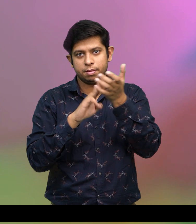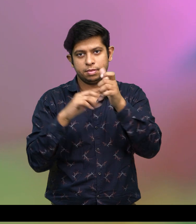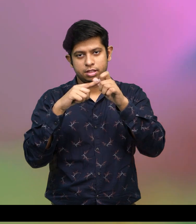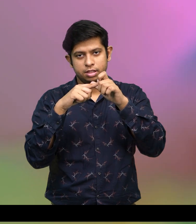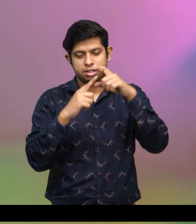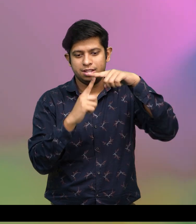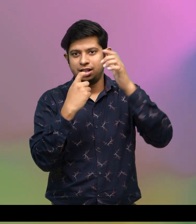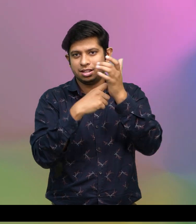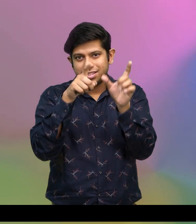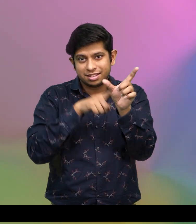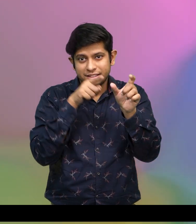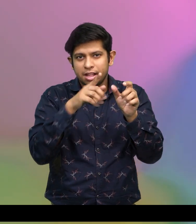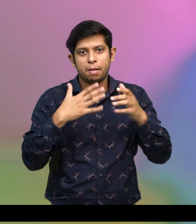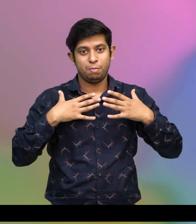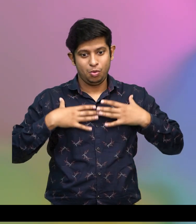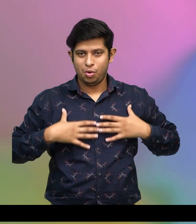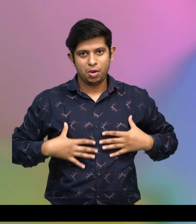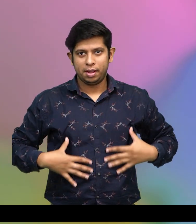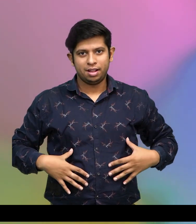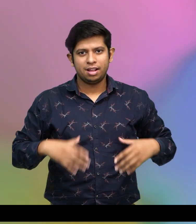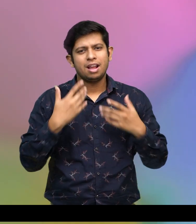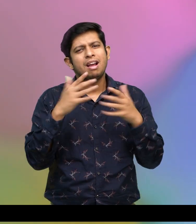శరీర సౌష్ఠవం శరీరాన్ని ఒకే పాంసం